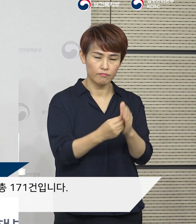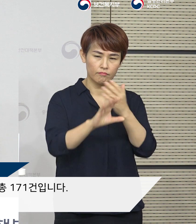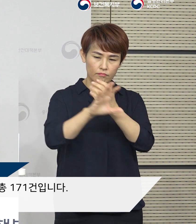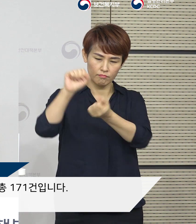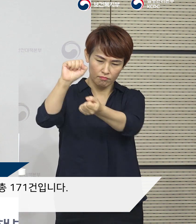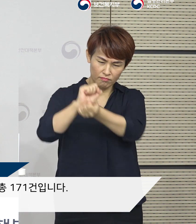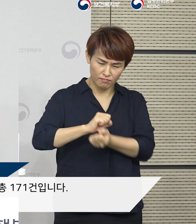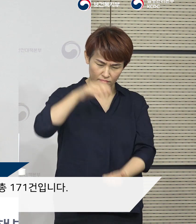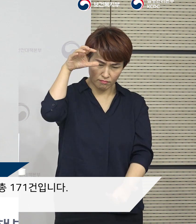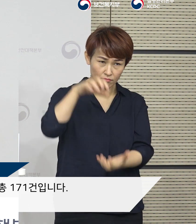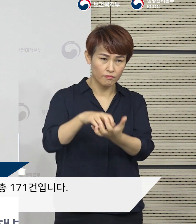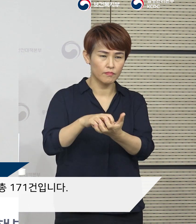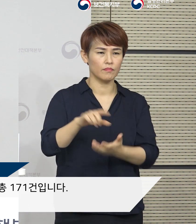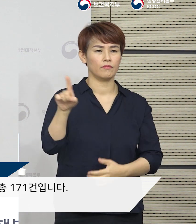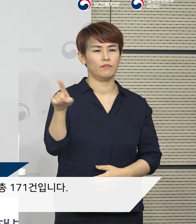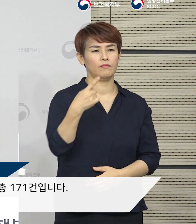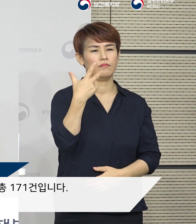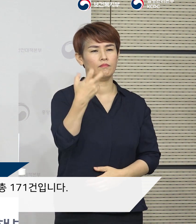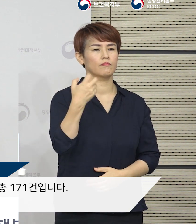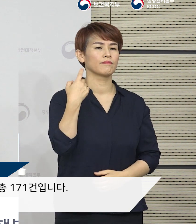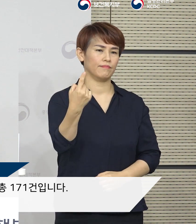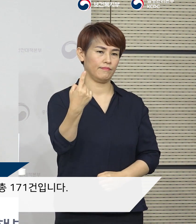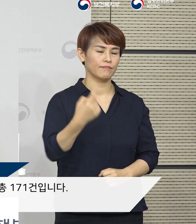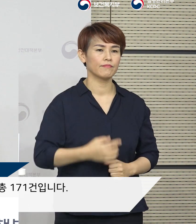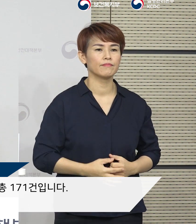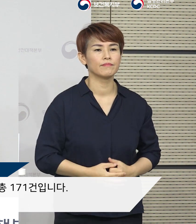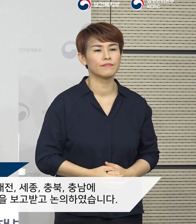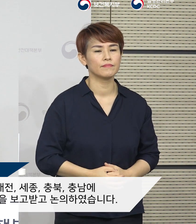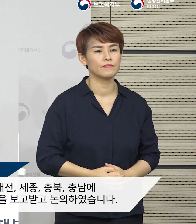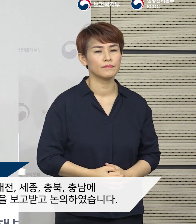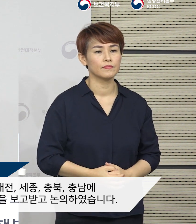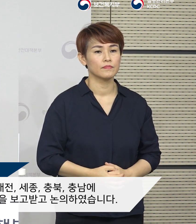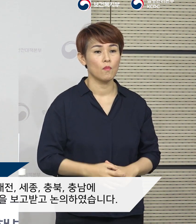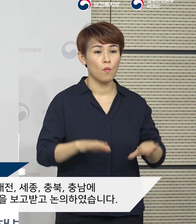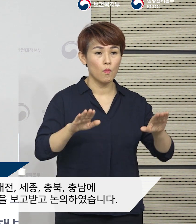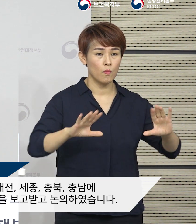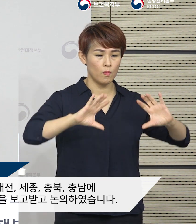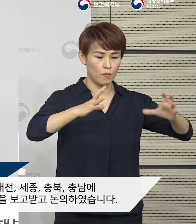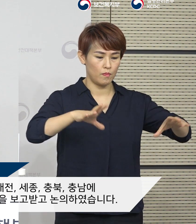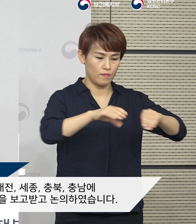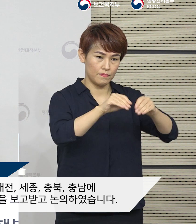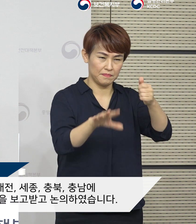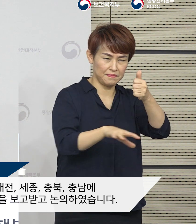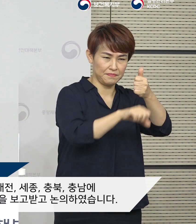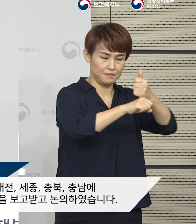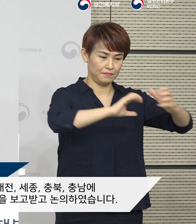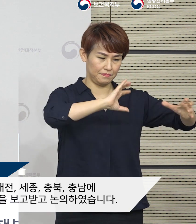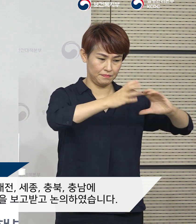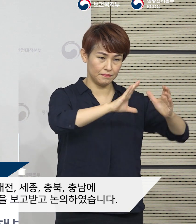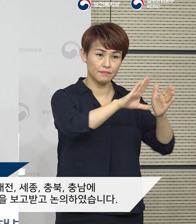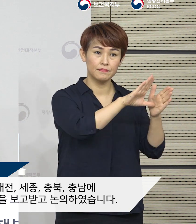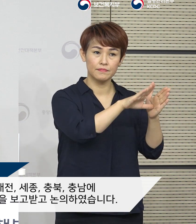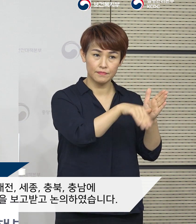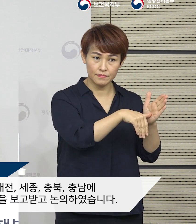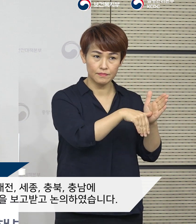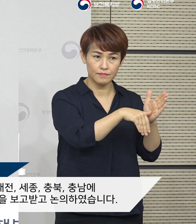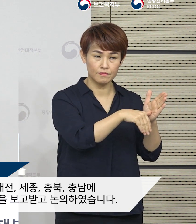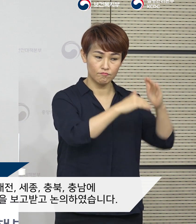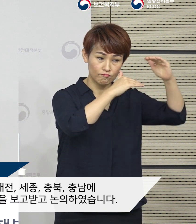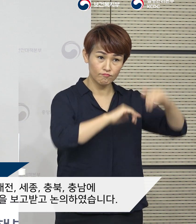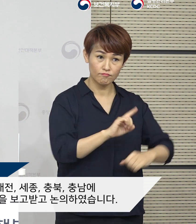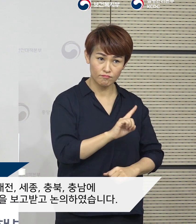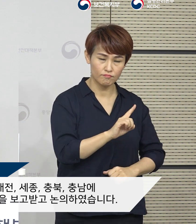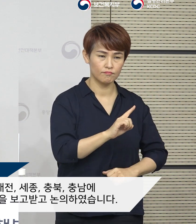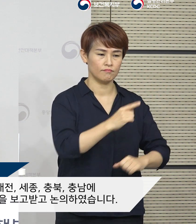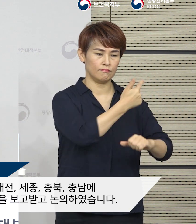관련 사례는 총 171건입니다. 오늘 국무총리 주재로 열린 중대본 회의에서는